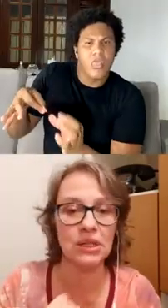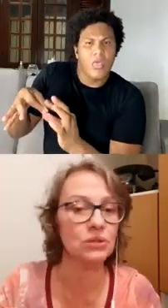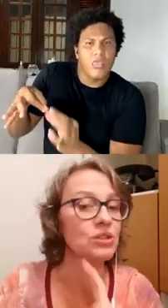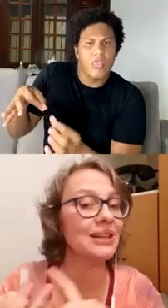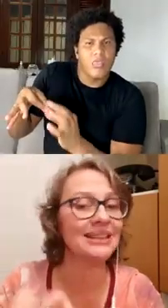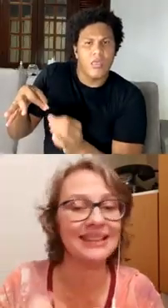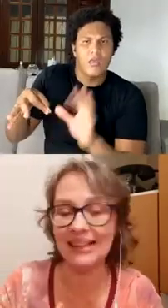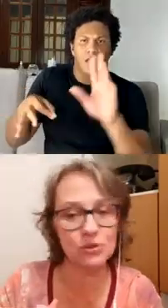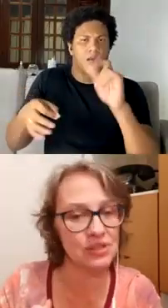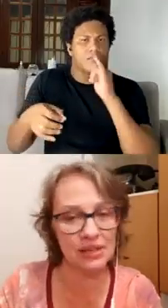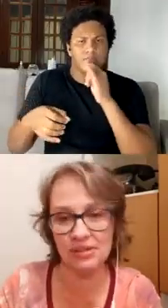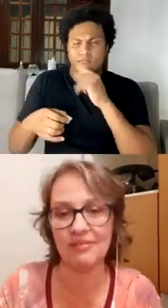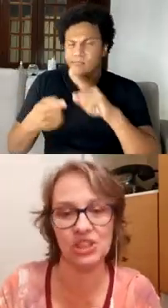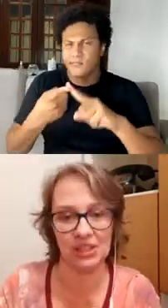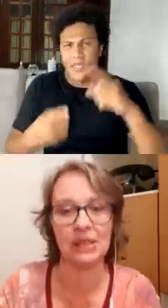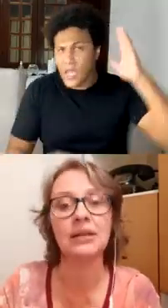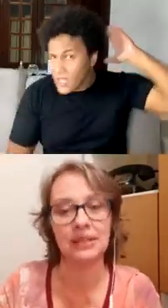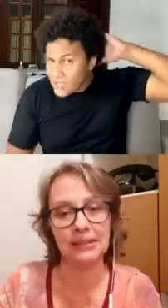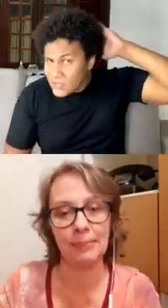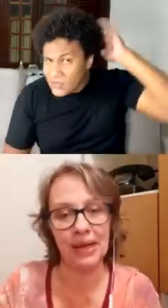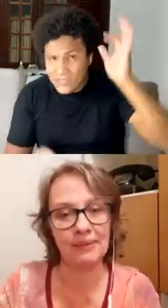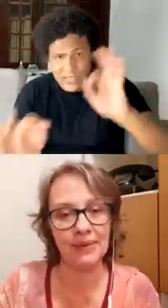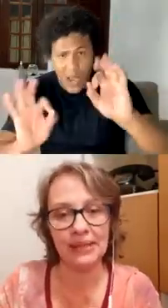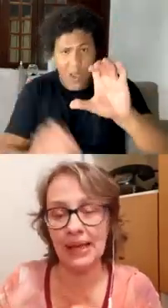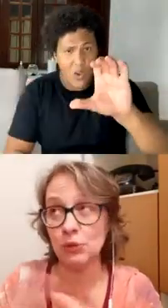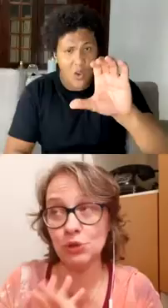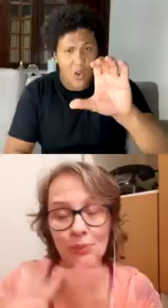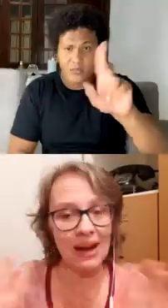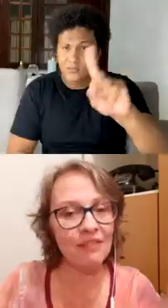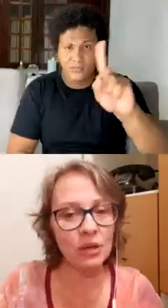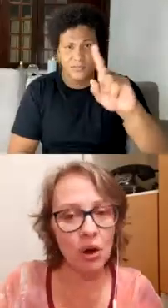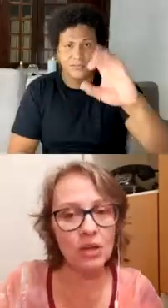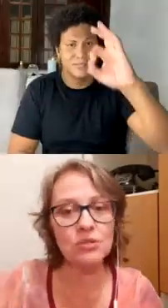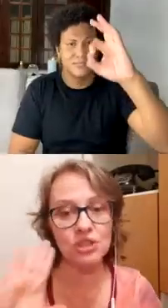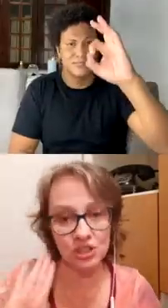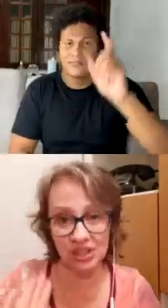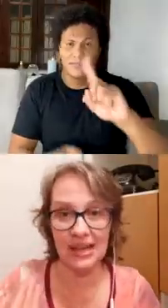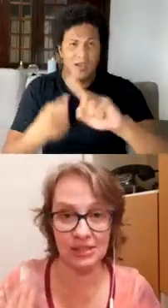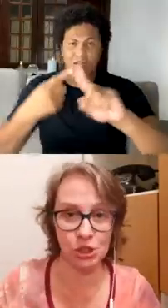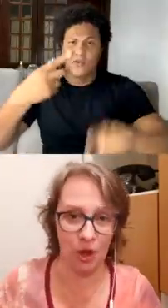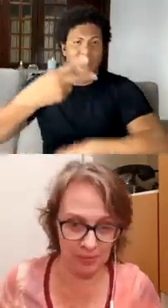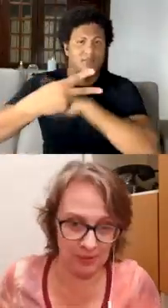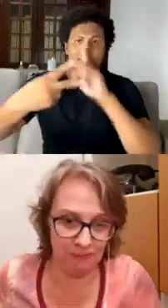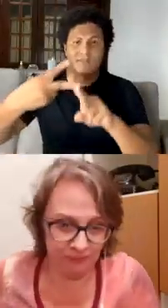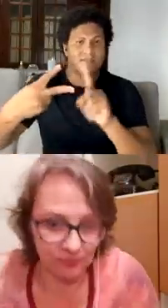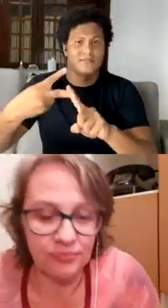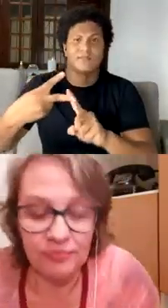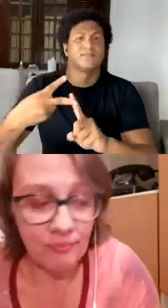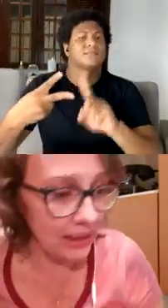no ânus, nada de usar isso na vagina. Tá bem? Tem uns maravilhosos de sexy shop.